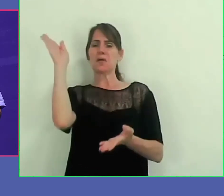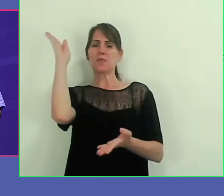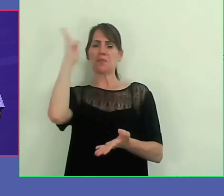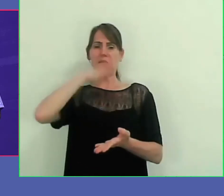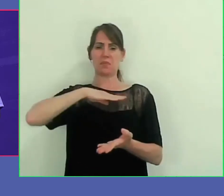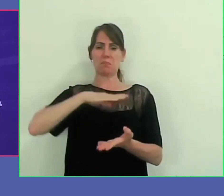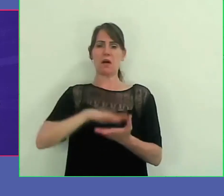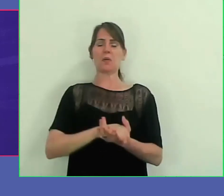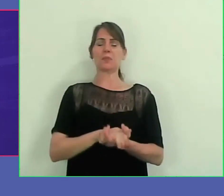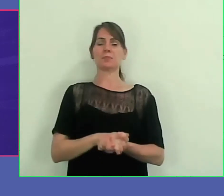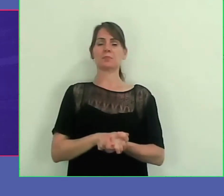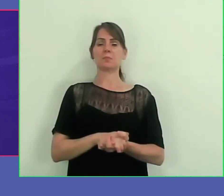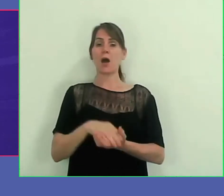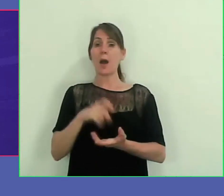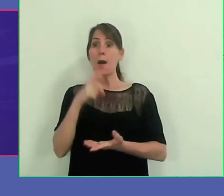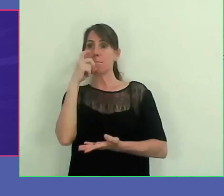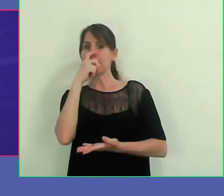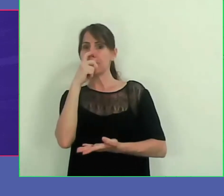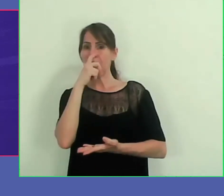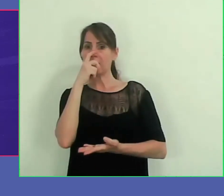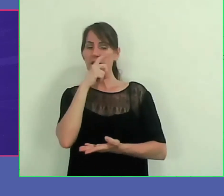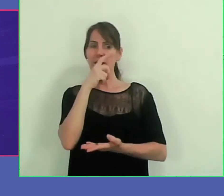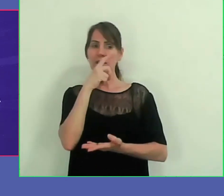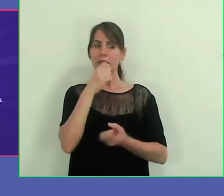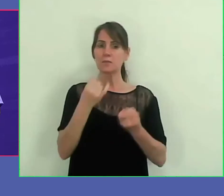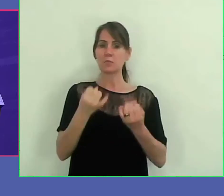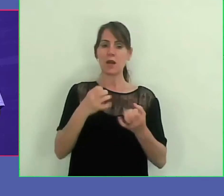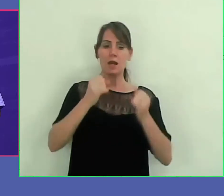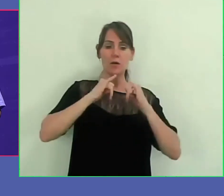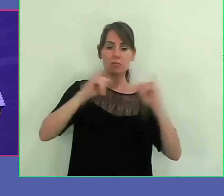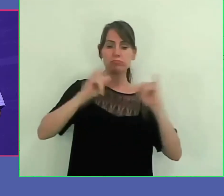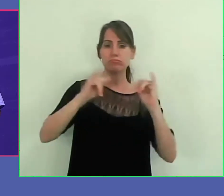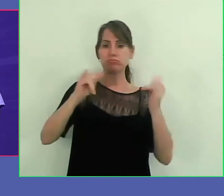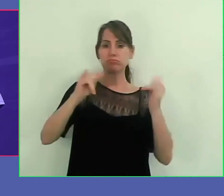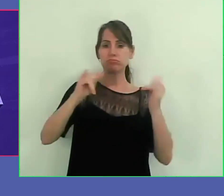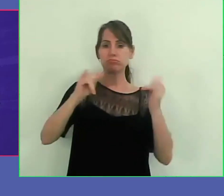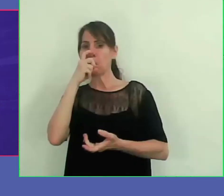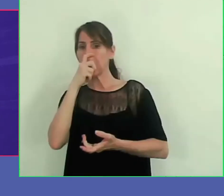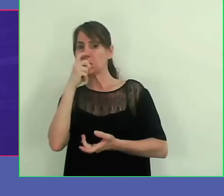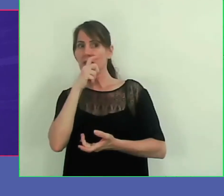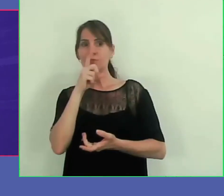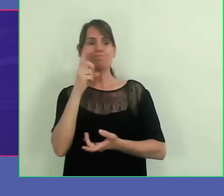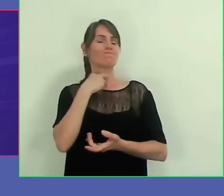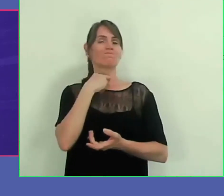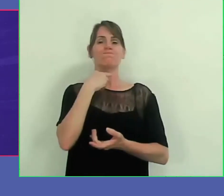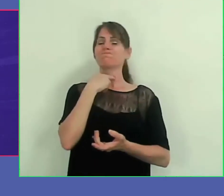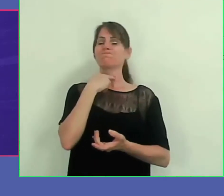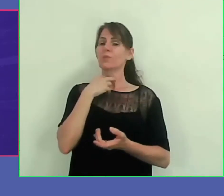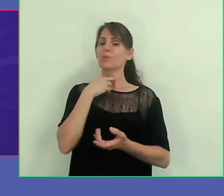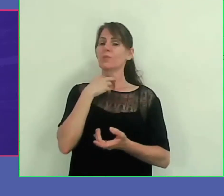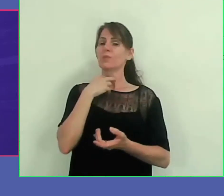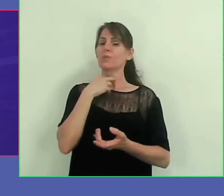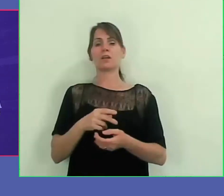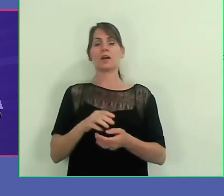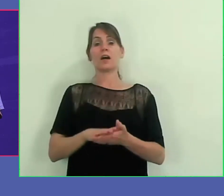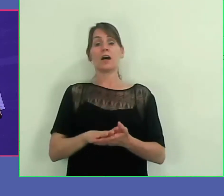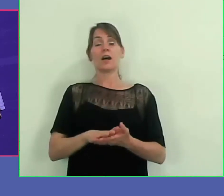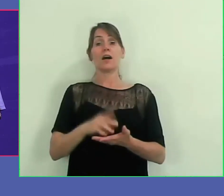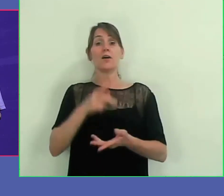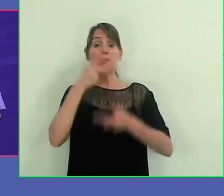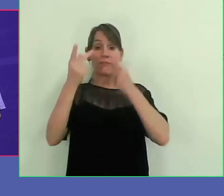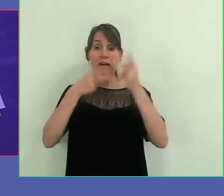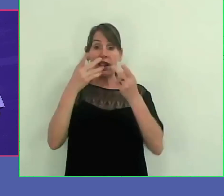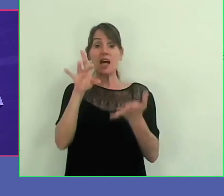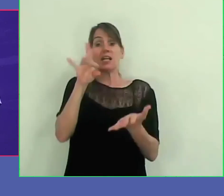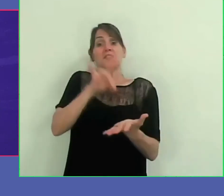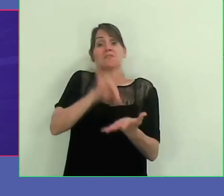mintais uns aos outros. Irmãos, a mentira, falar meias verdades e omitir